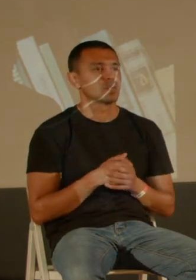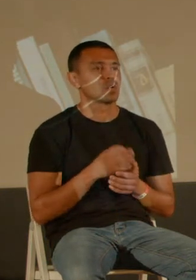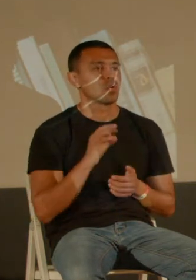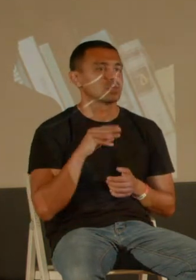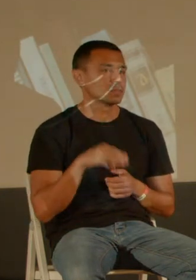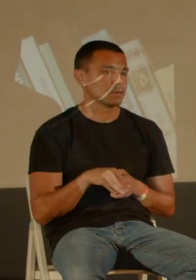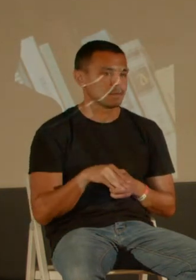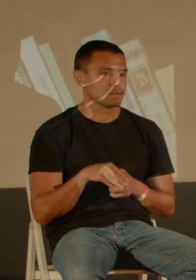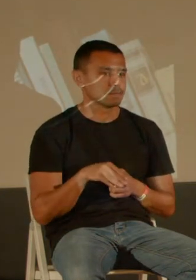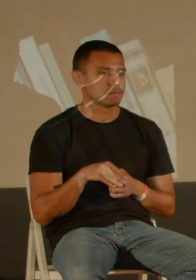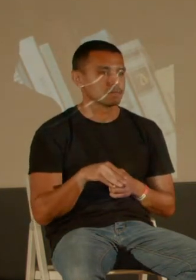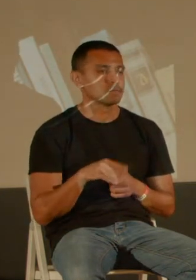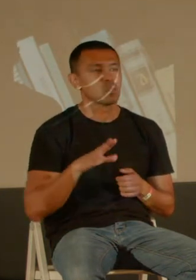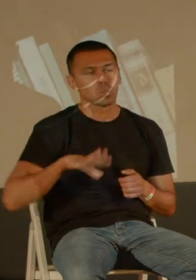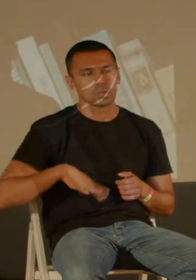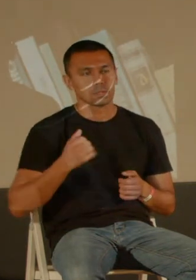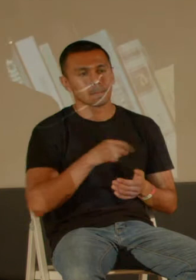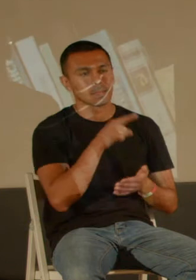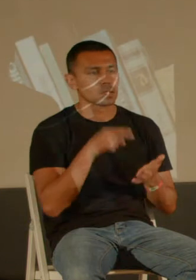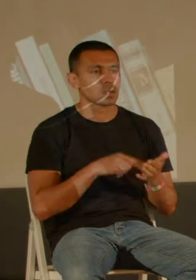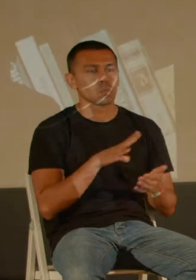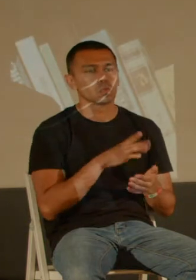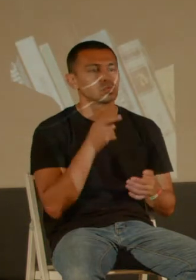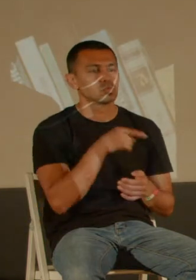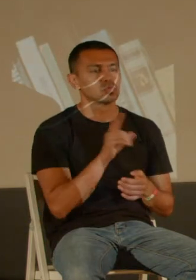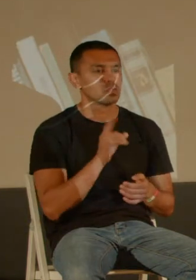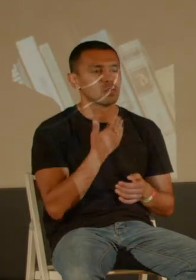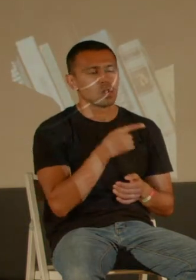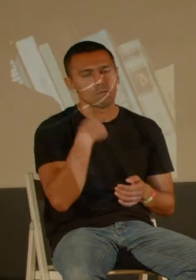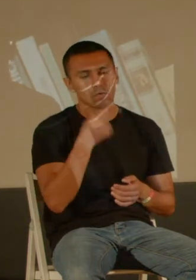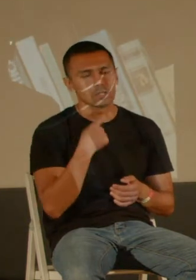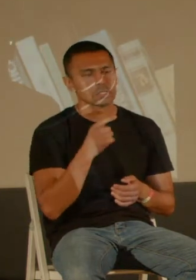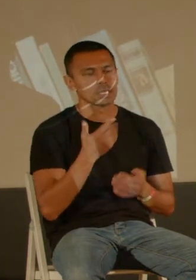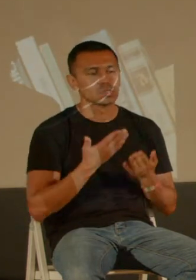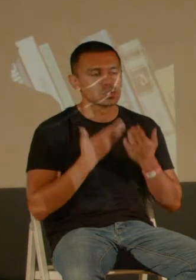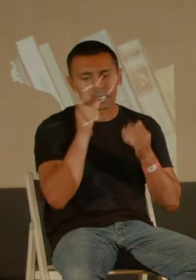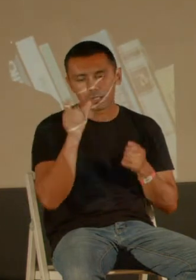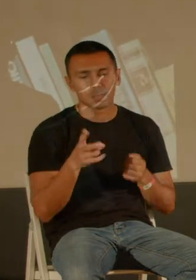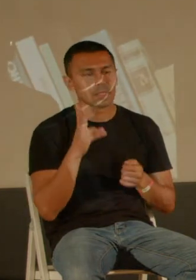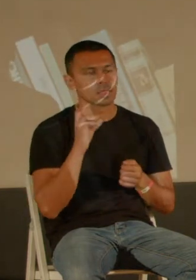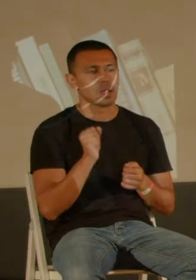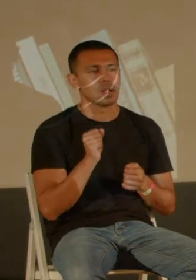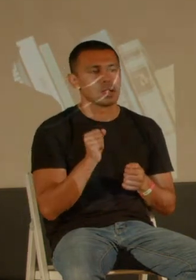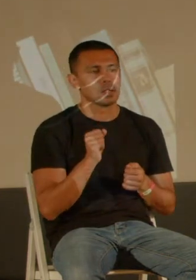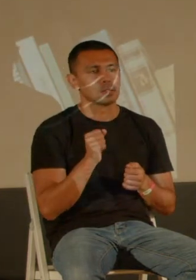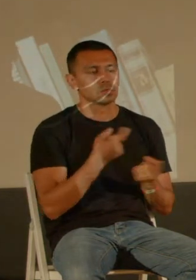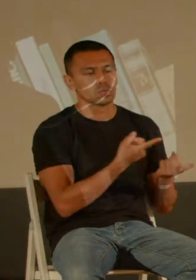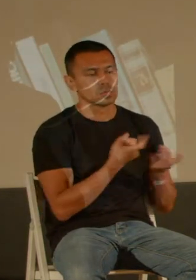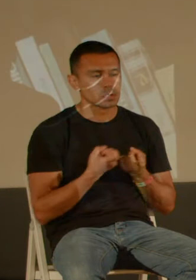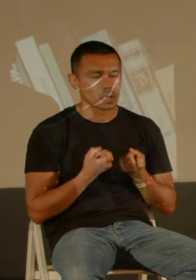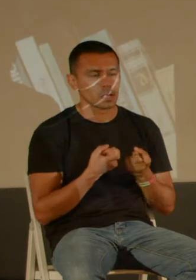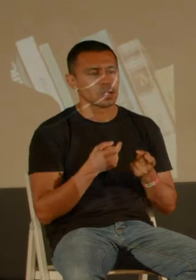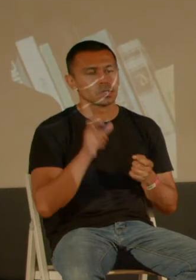От. Потім ще питання було того, що вона говорить з читачами, залучає читача в